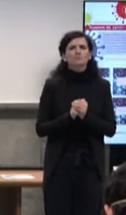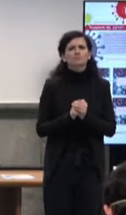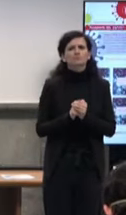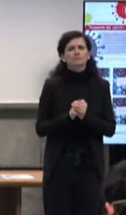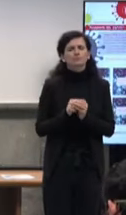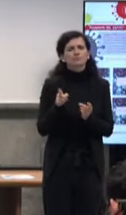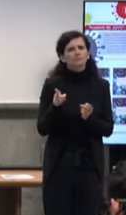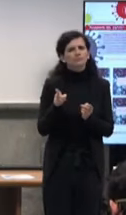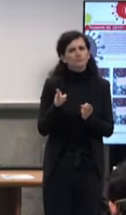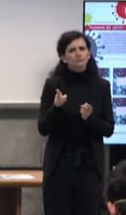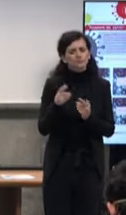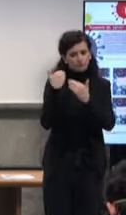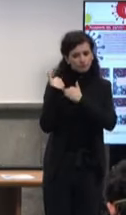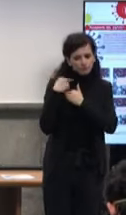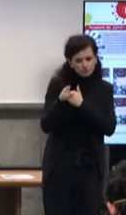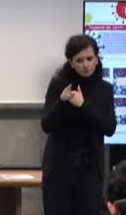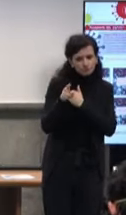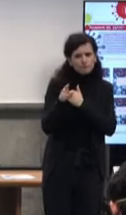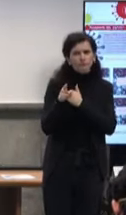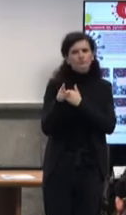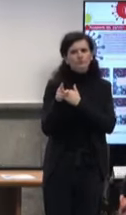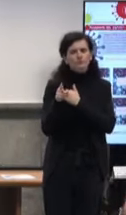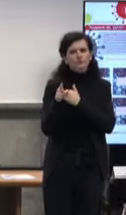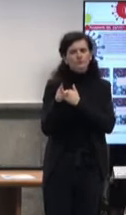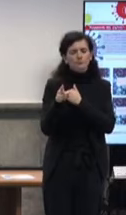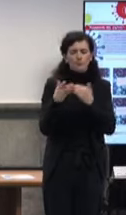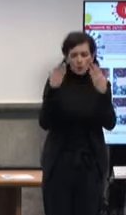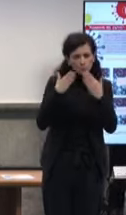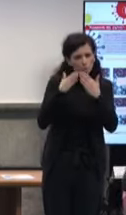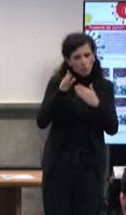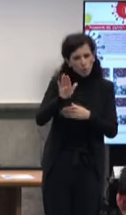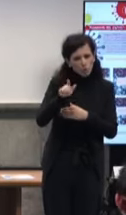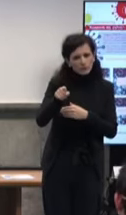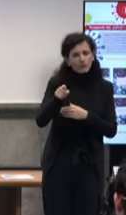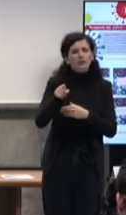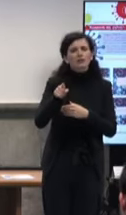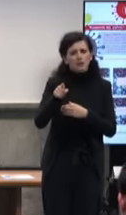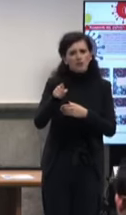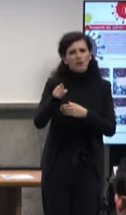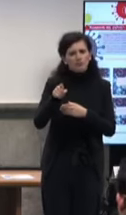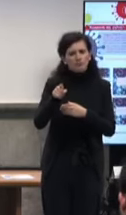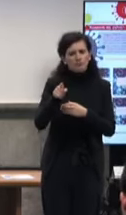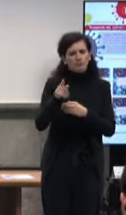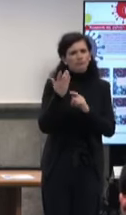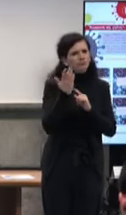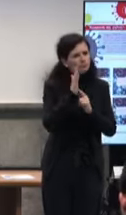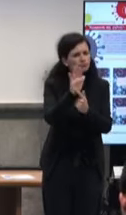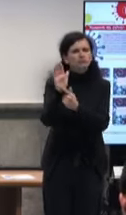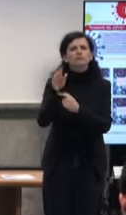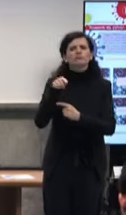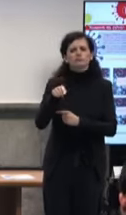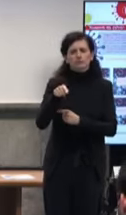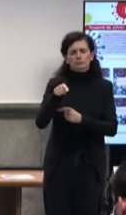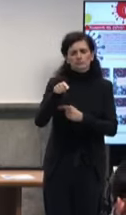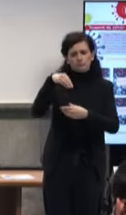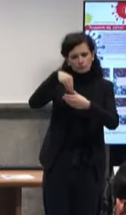mostrare in realtà deportare questo tipo di studi all'interno di braccia dello studio